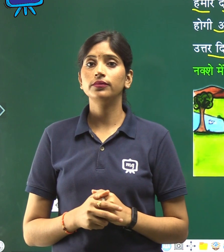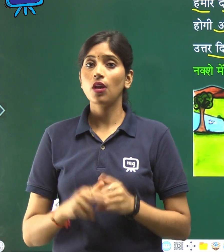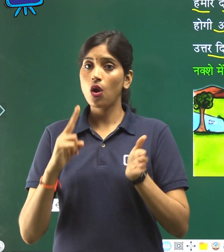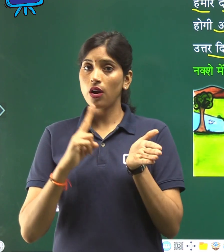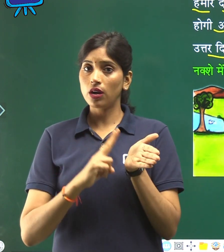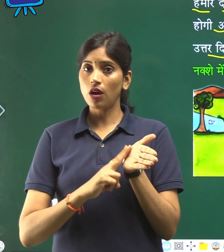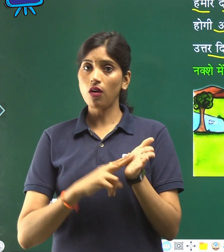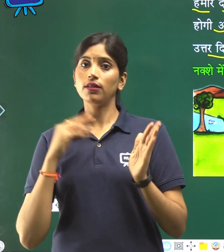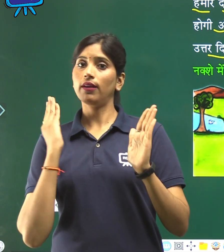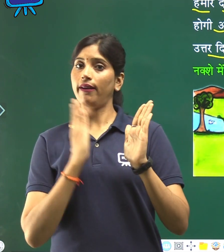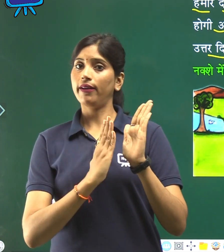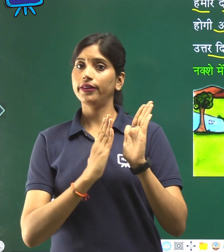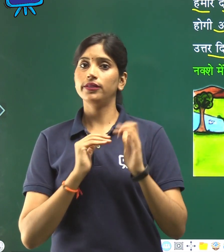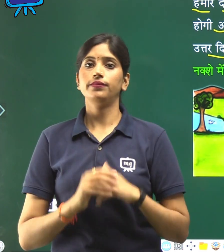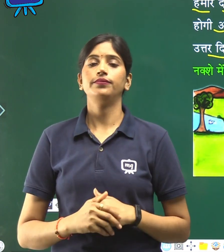उत्तर दिशा।